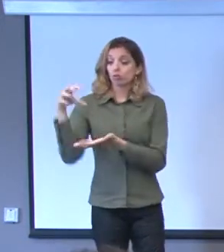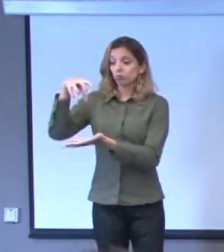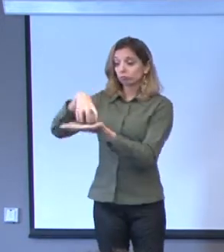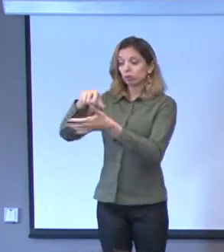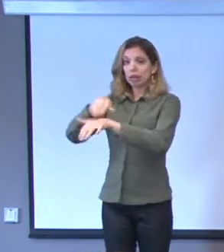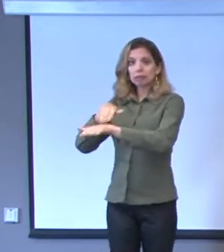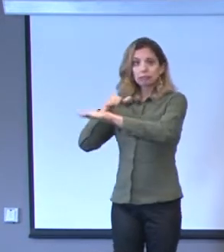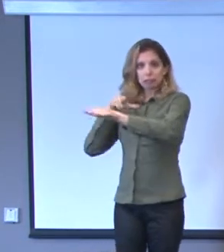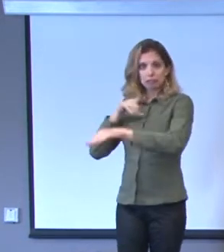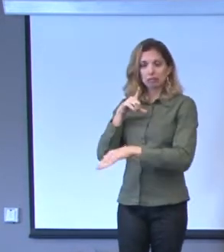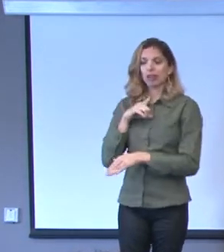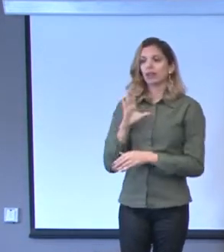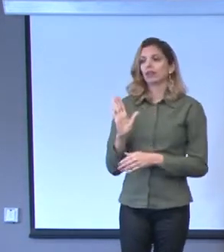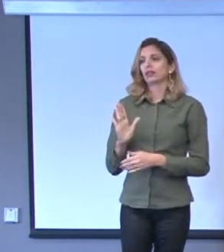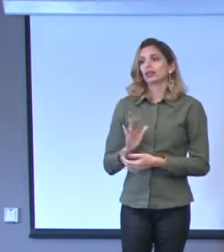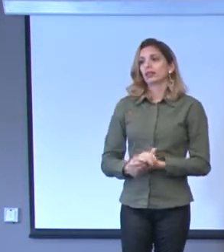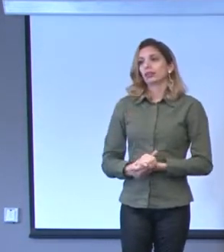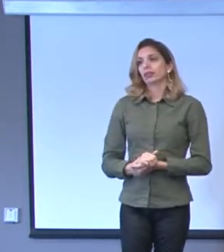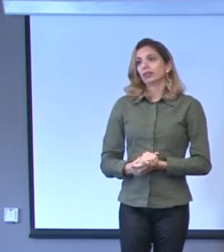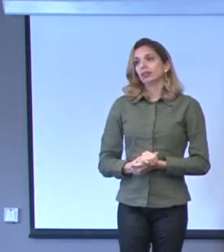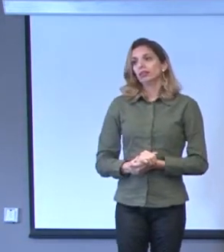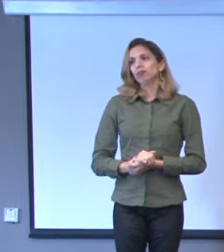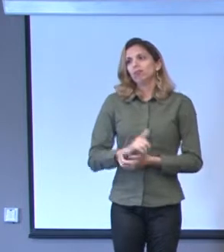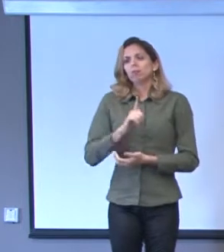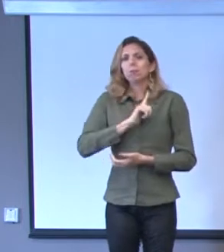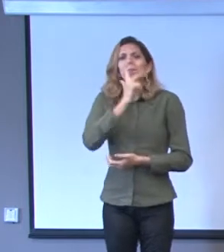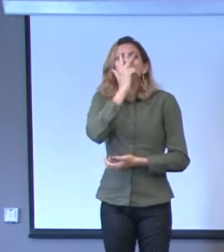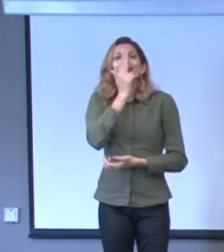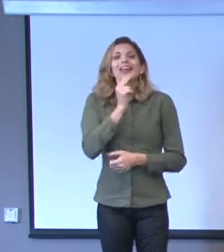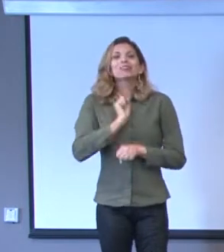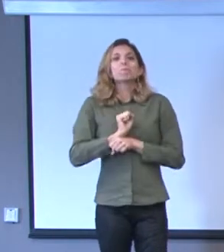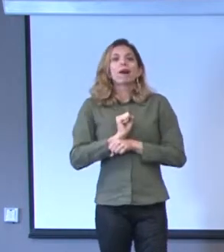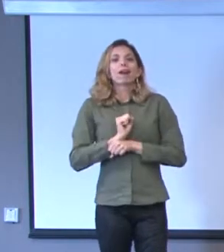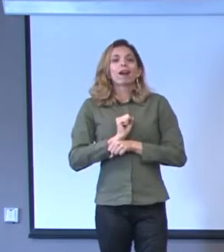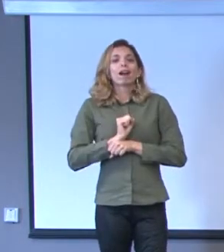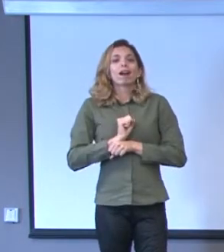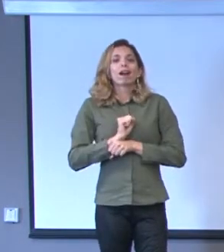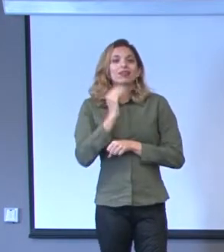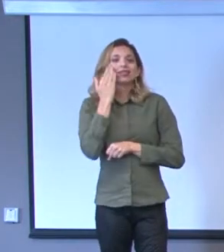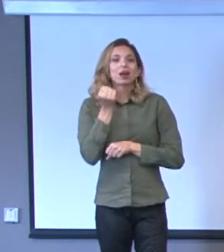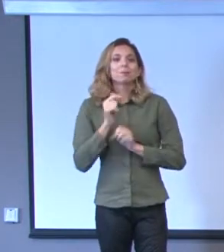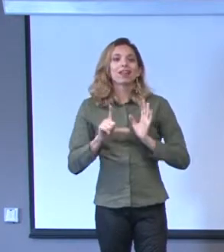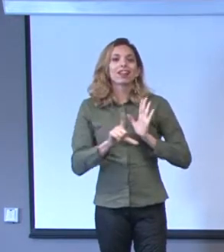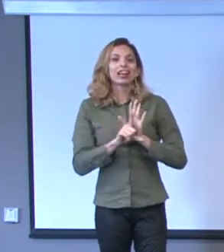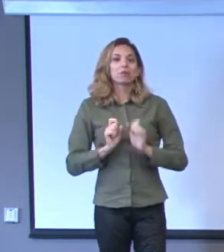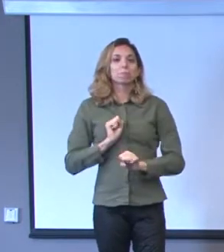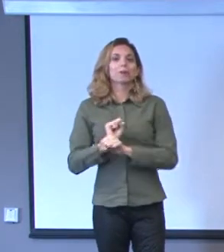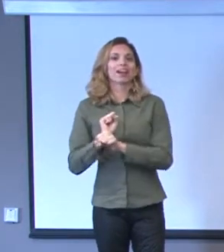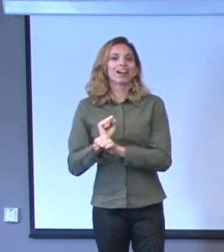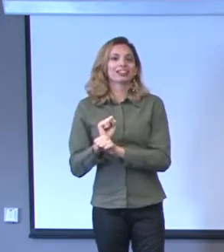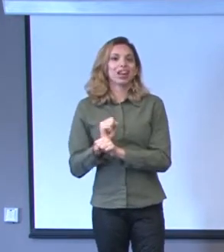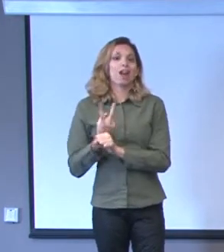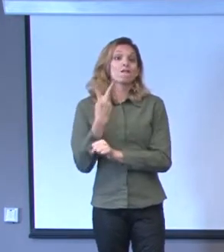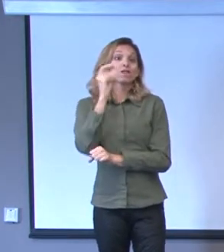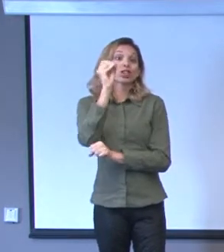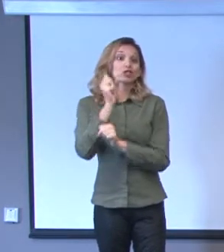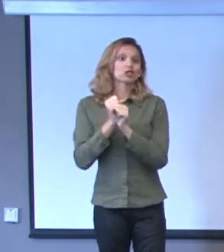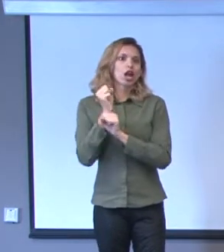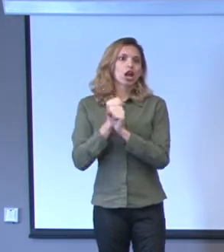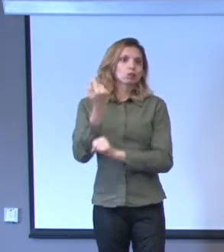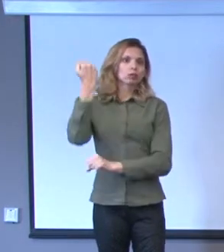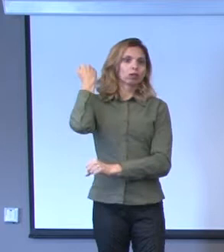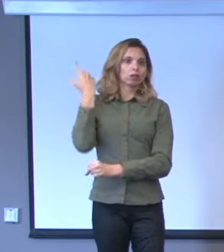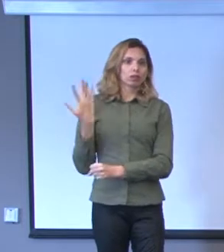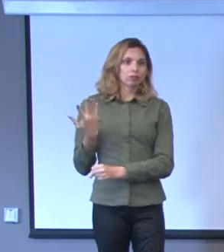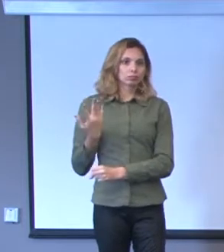né, vou falar assim, um engessamento de uma lei que há 20 anos, ou seja, se